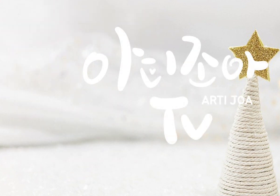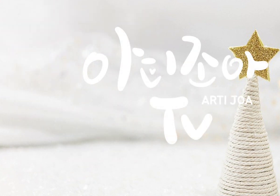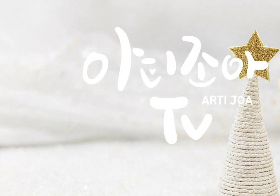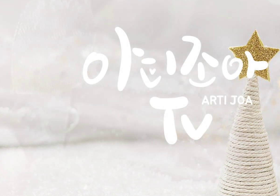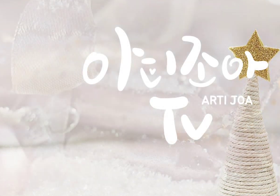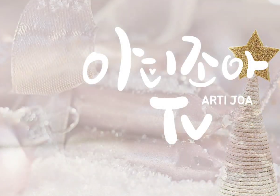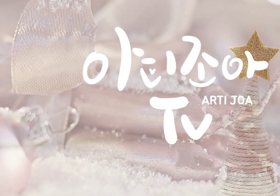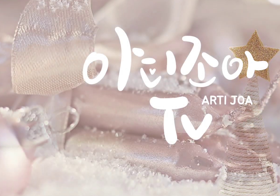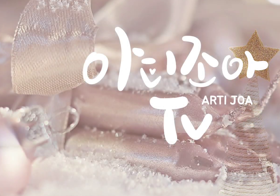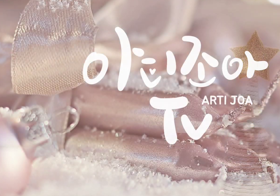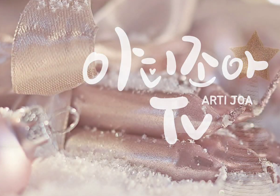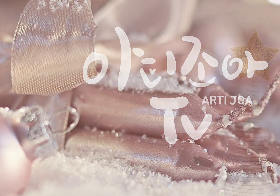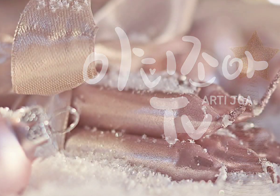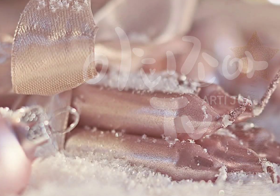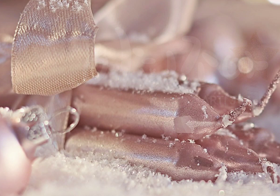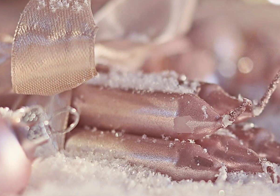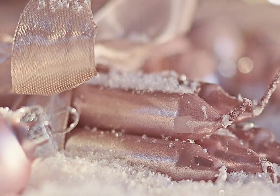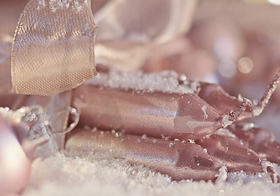부탁드릴게요.